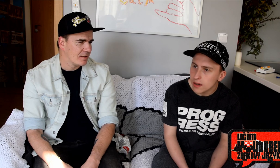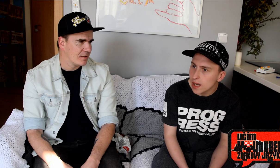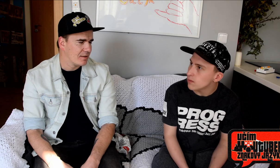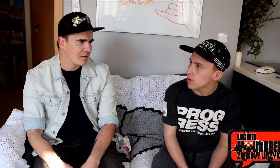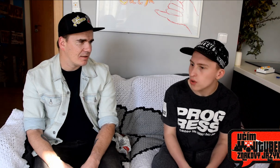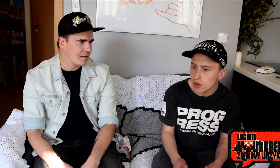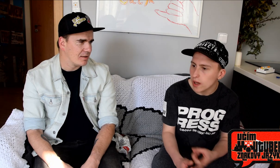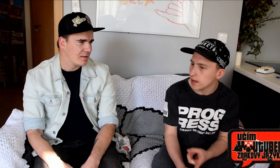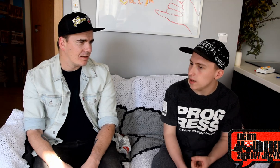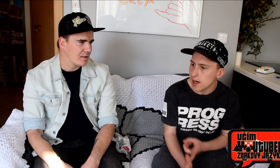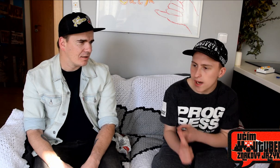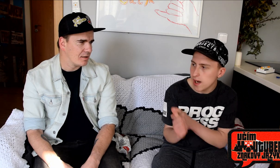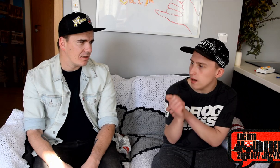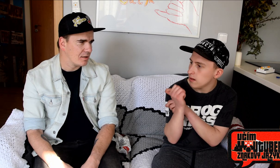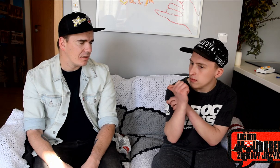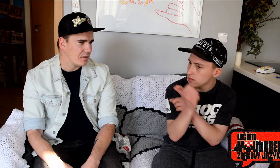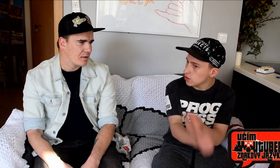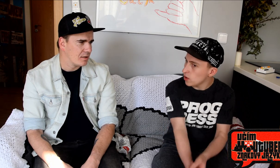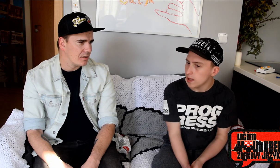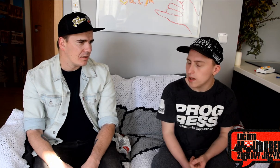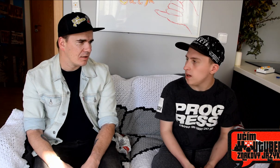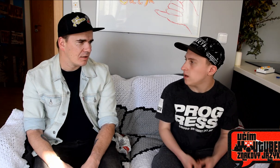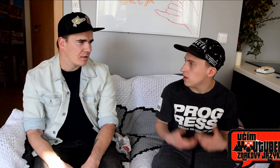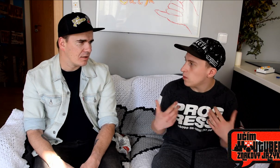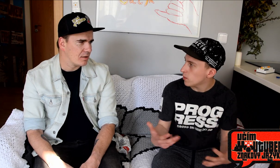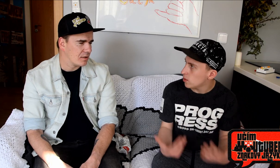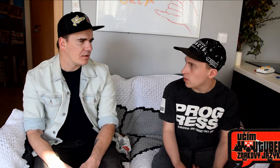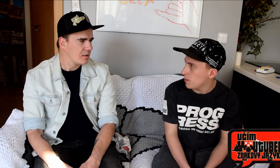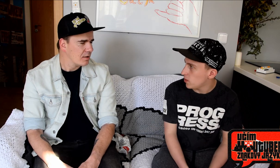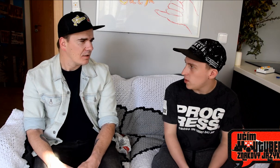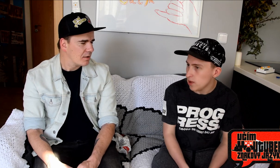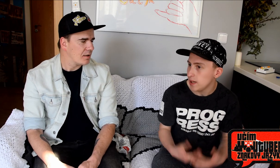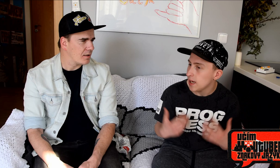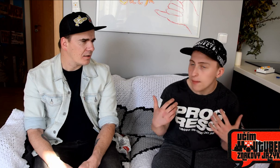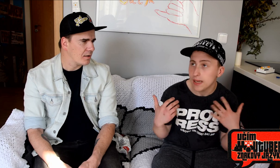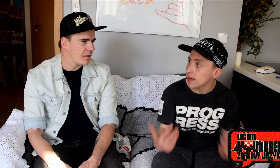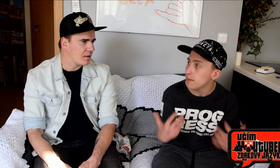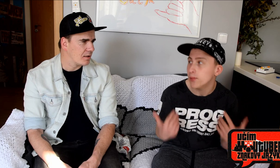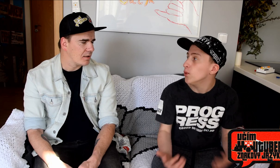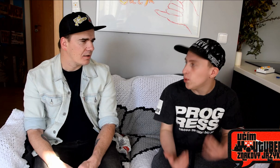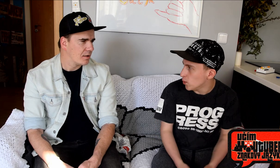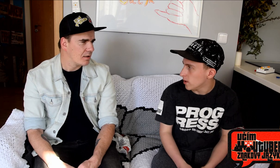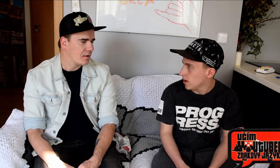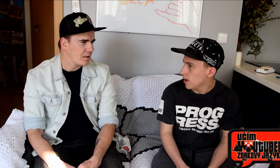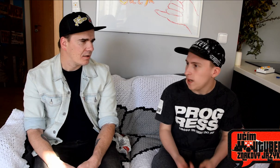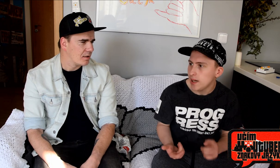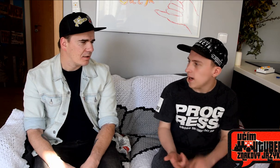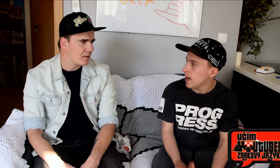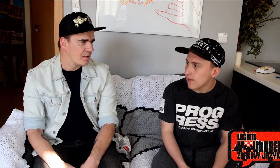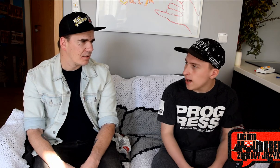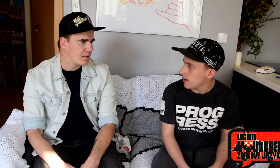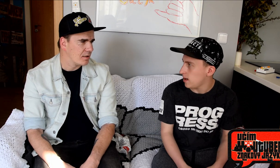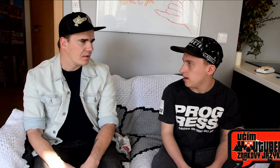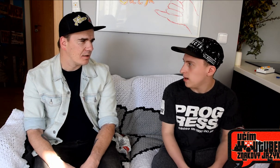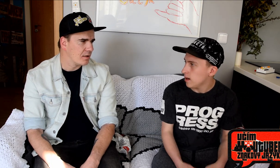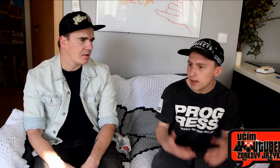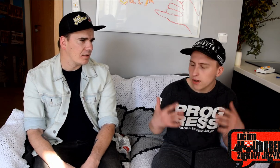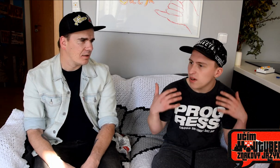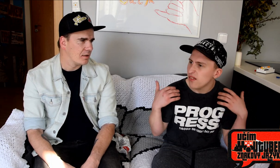nám škola, která je, kolik který jsou pro sluchové postižení, znám jich tady spoustu, i tiché kavárny. Jako je